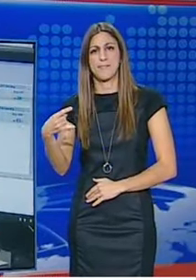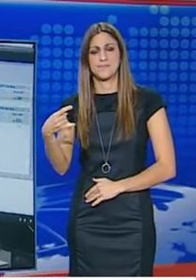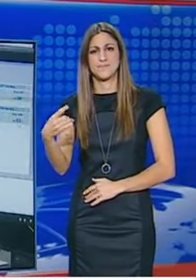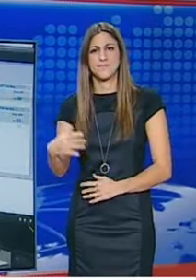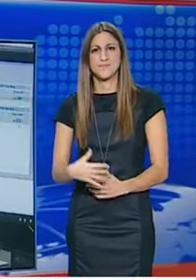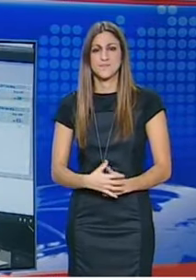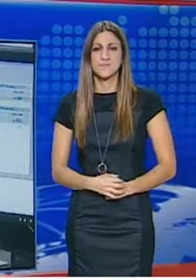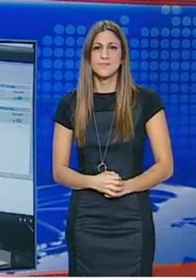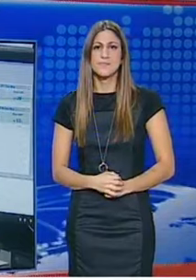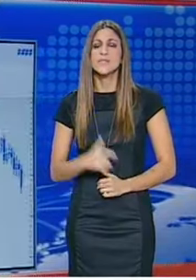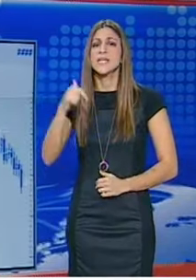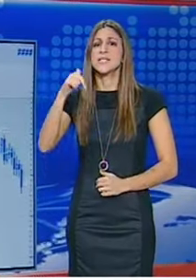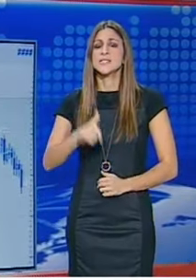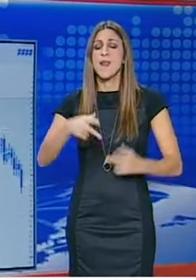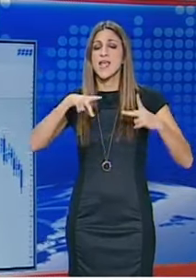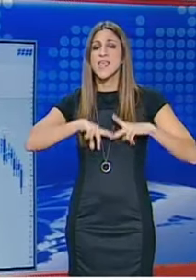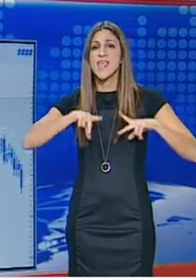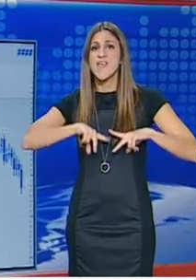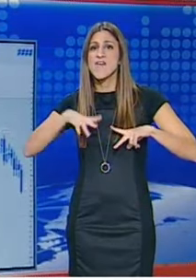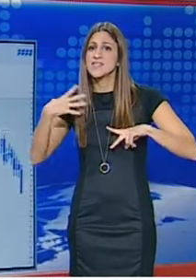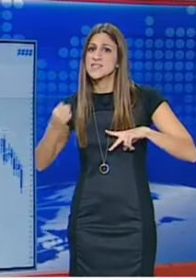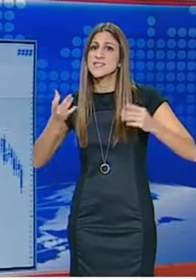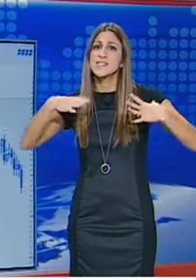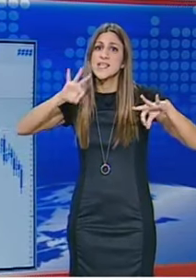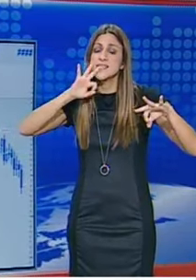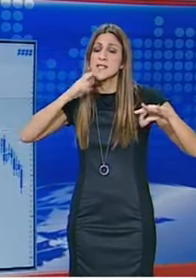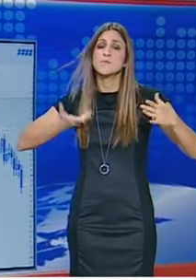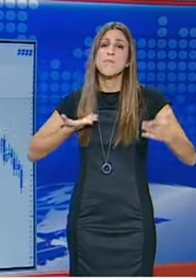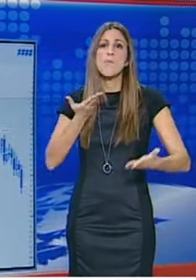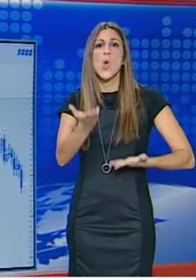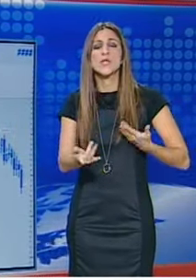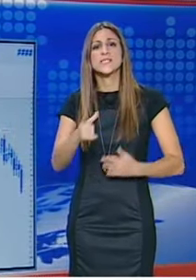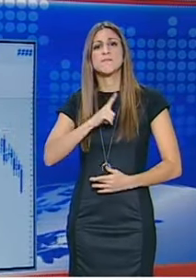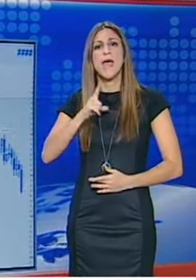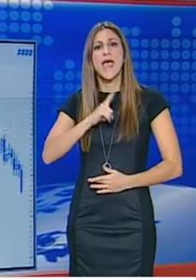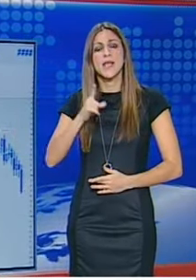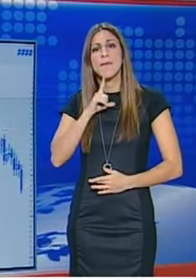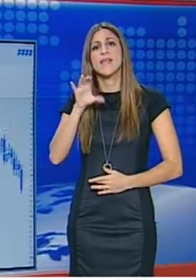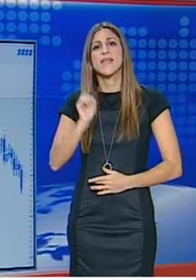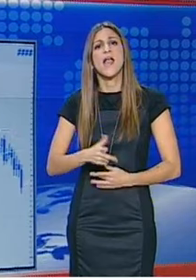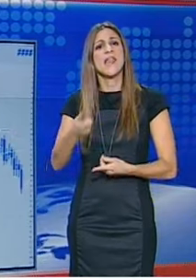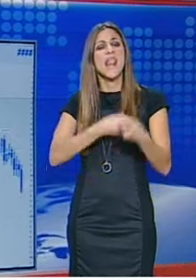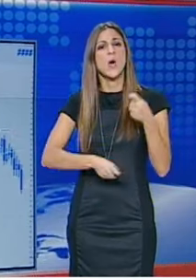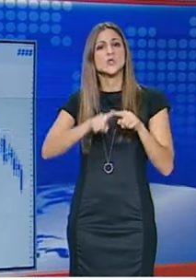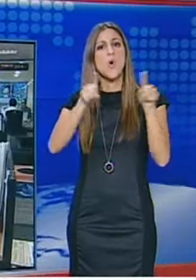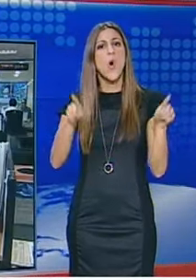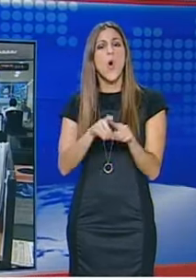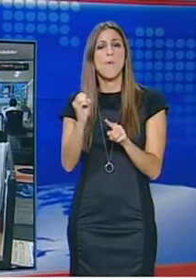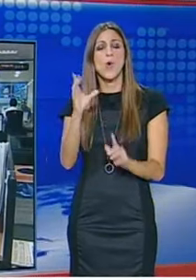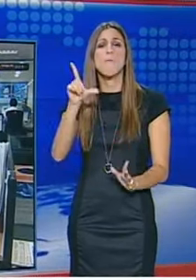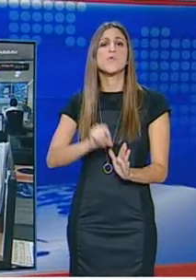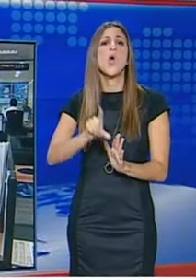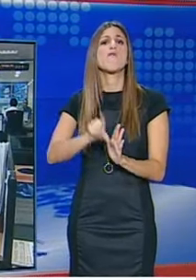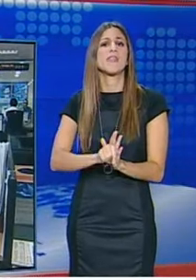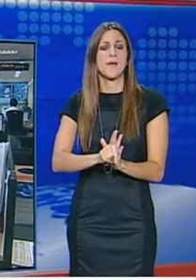διαδικασία της επαναγοράς ομολόγων ιδιωτών με στόχο να διαγραφεί σημαντικό μέρο του χρέους το ποσό που θα διατεθεί δεν θα ξεπεράσει τα 10